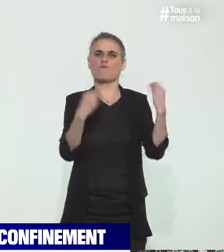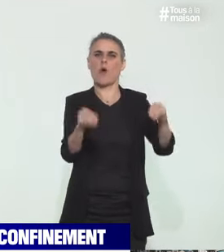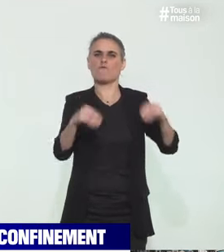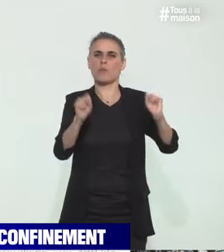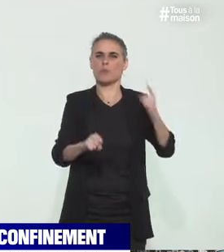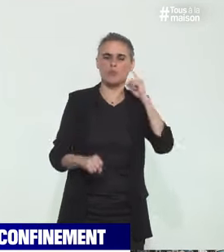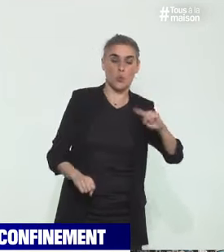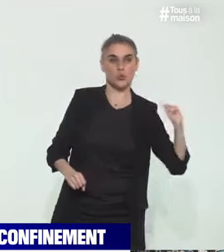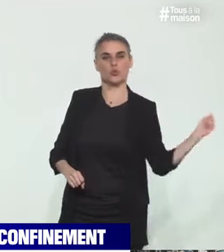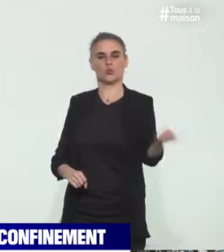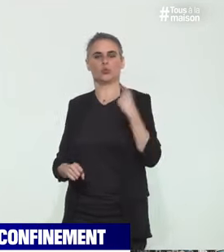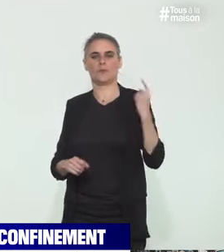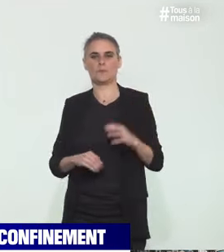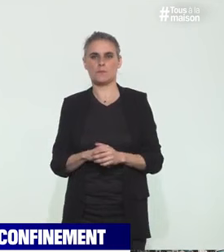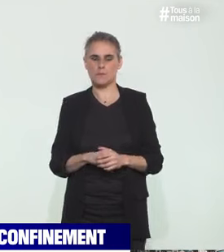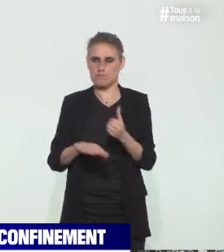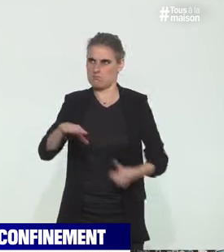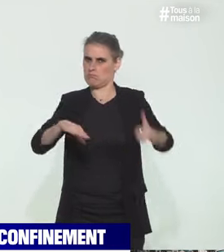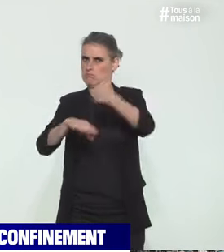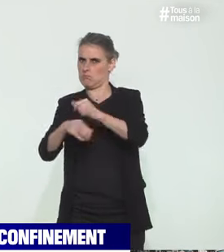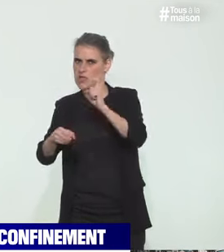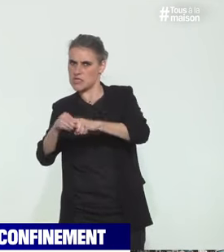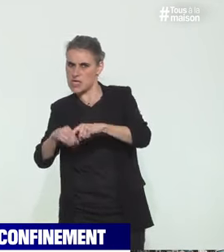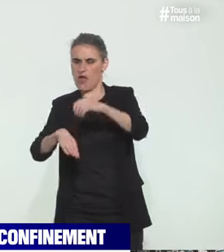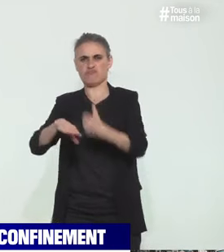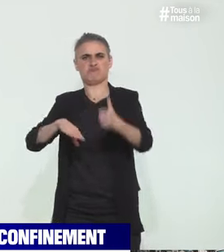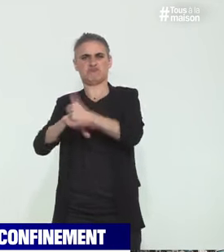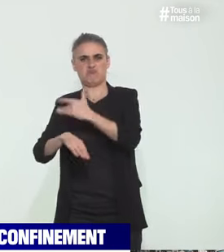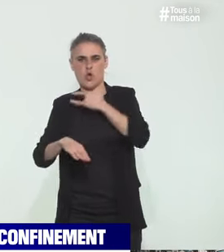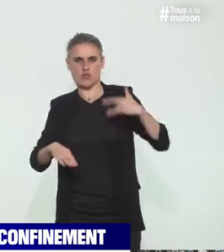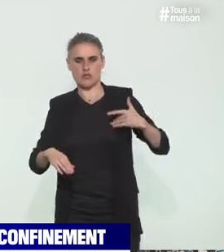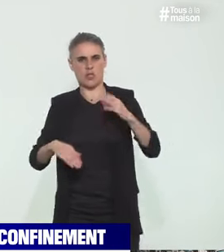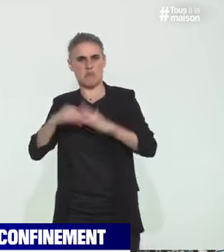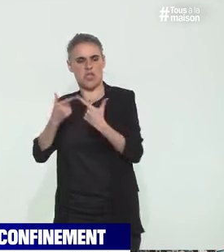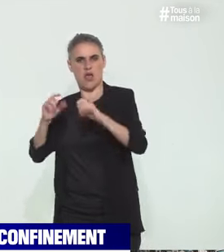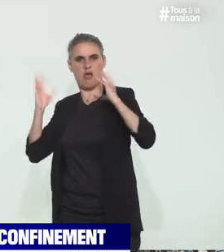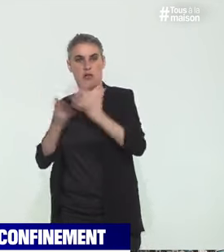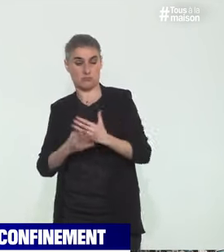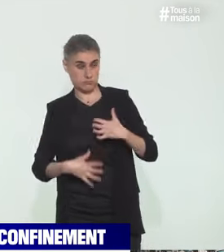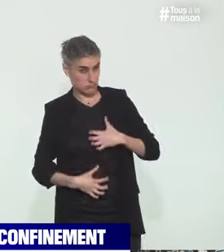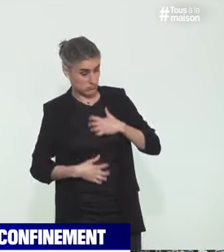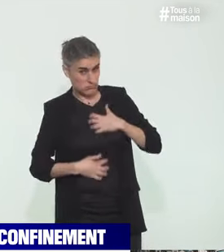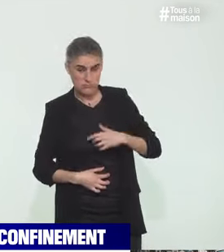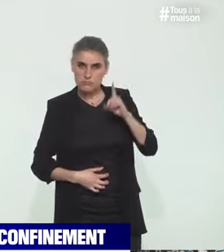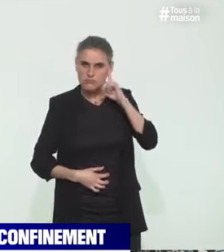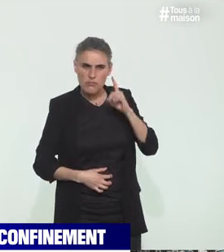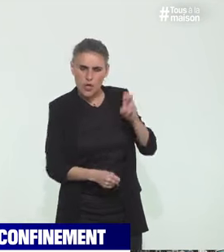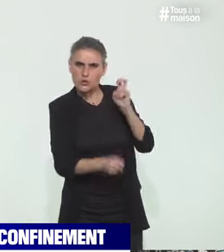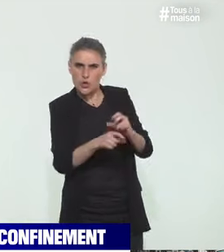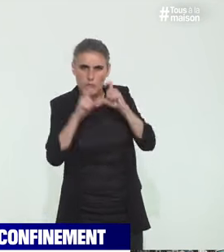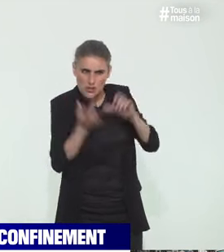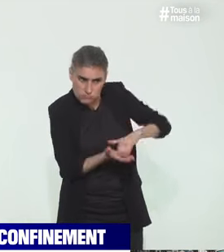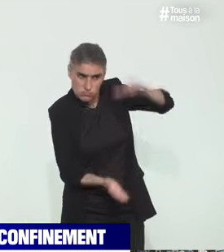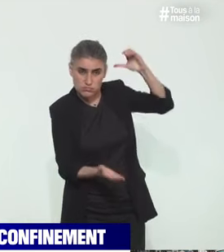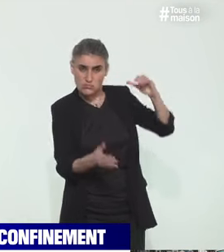destination du grand public. Depuis, les syndicats et conseils de l'ordre des différentes professions médicales s'indignent. Ces stocks